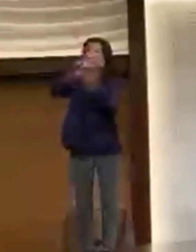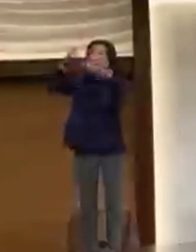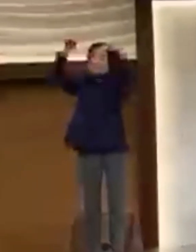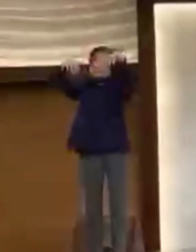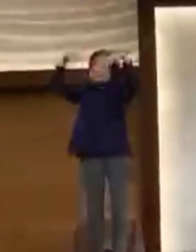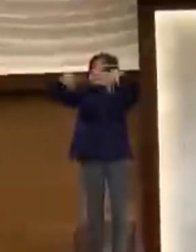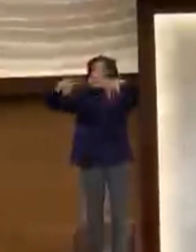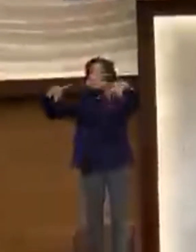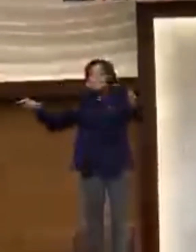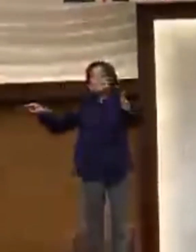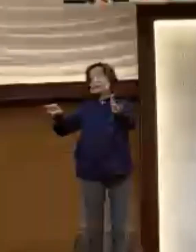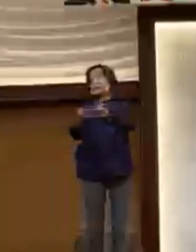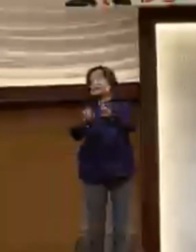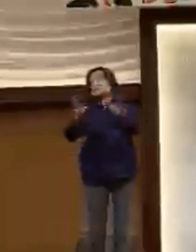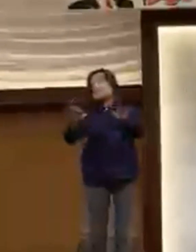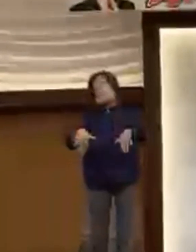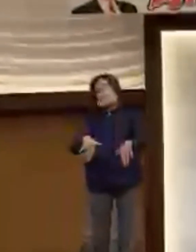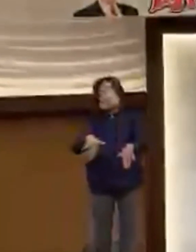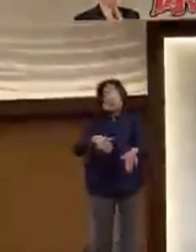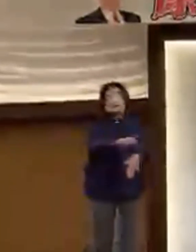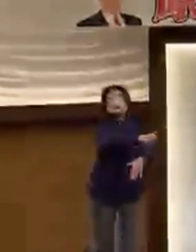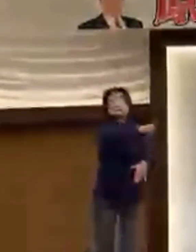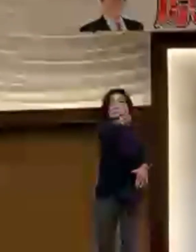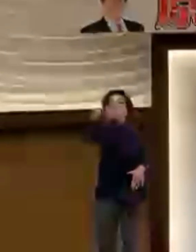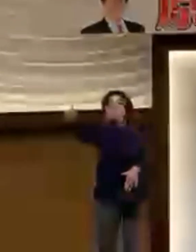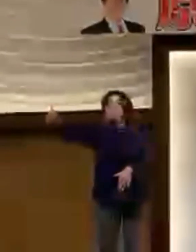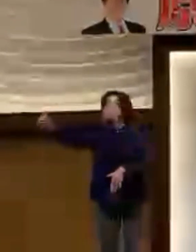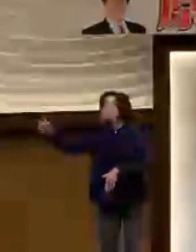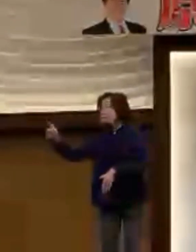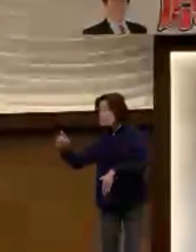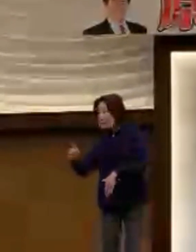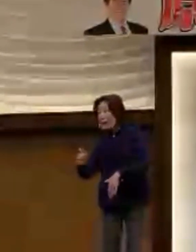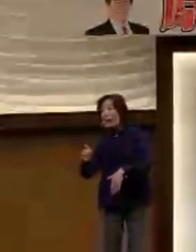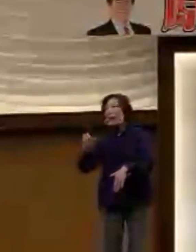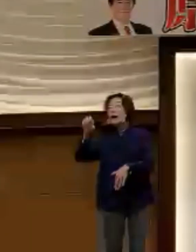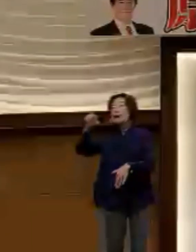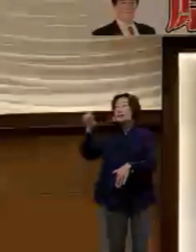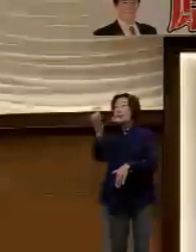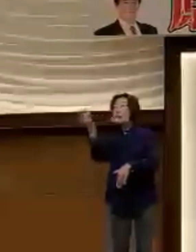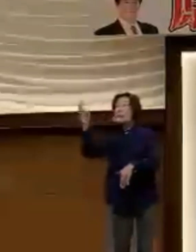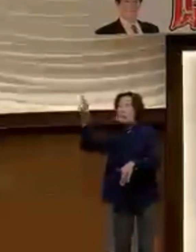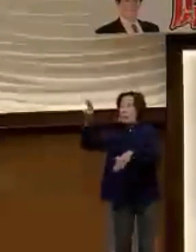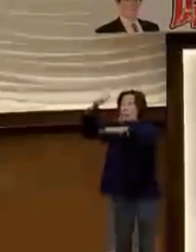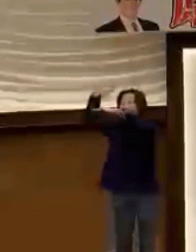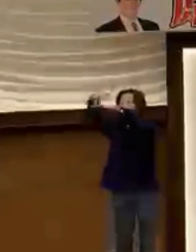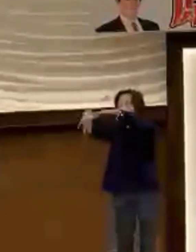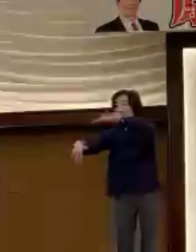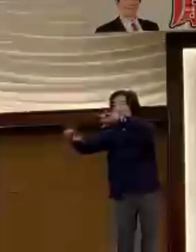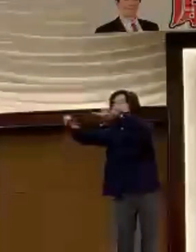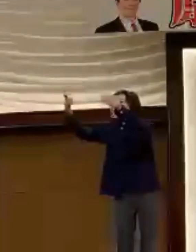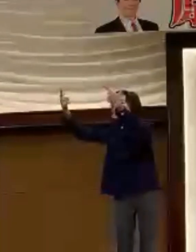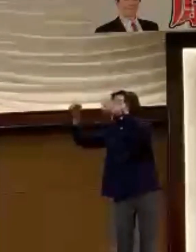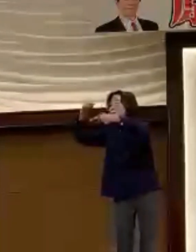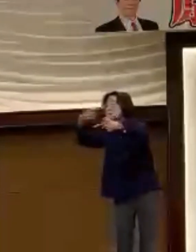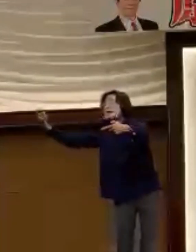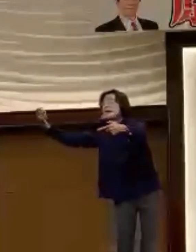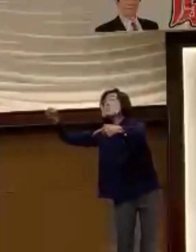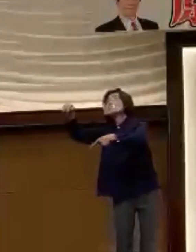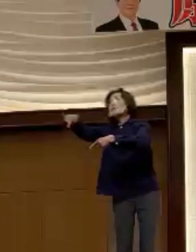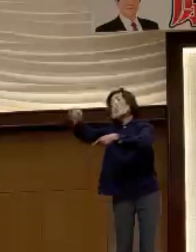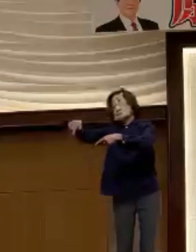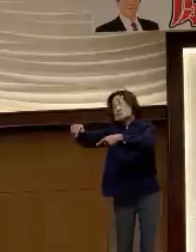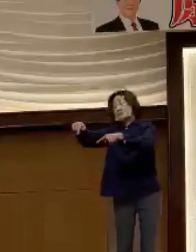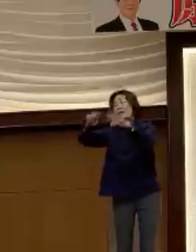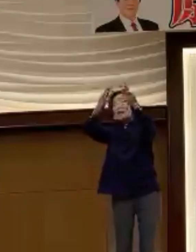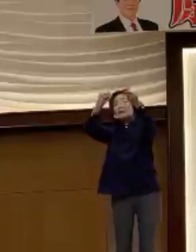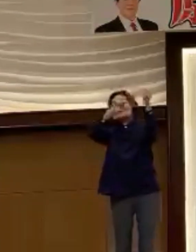見舞われました。ずっと現地を回りました。佐護ダムに木が引っかかってて、そして